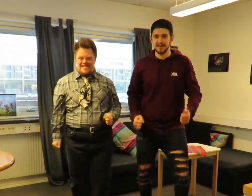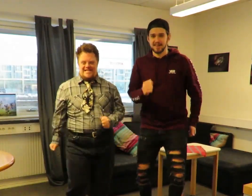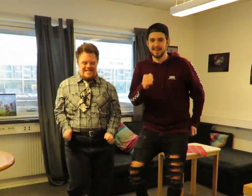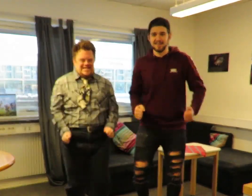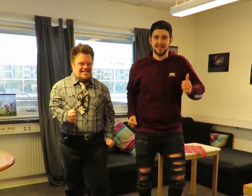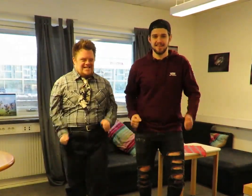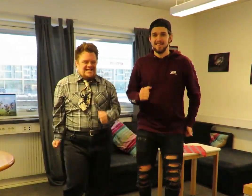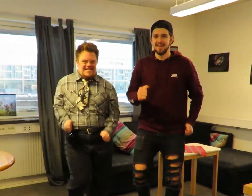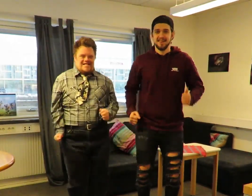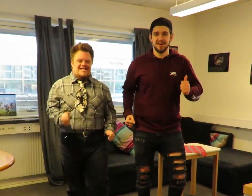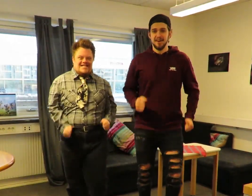så?